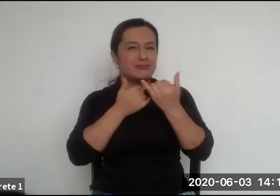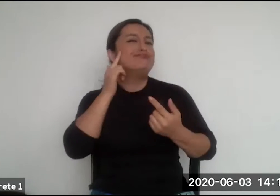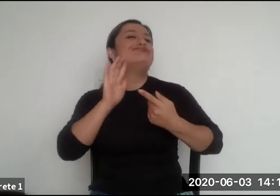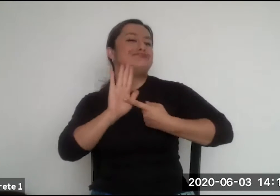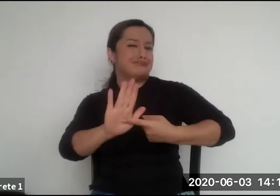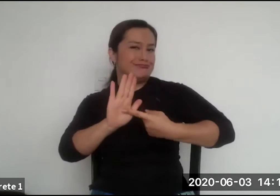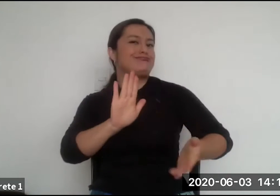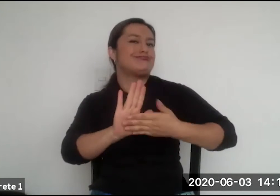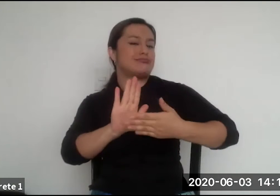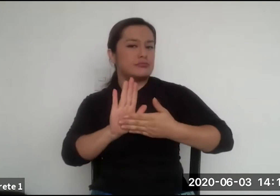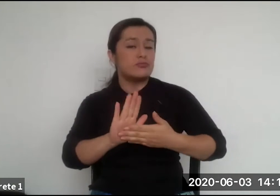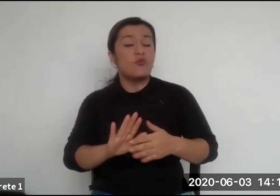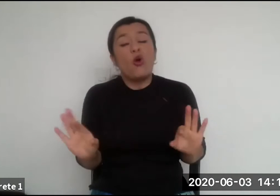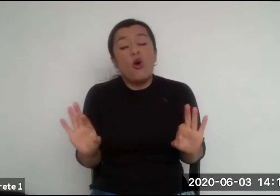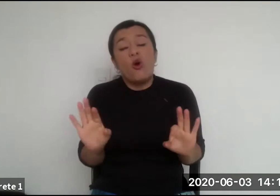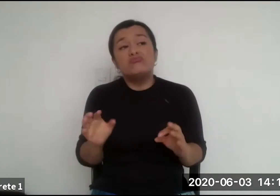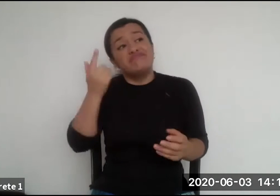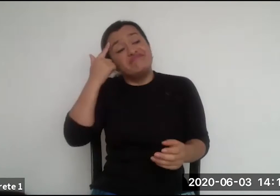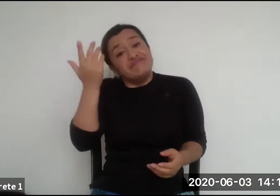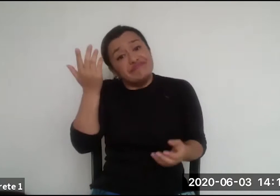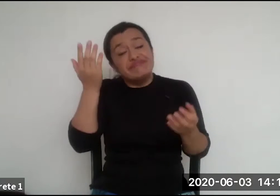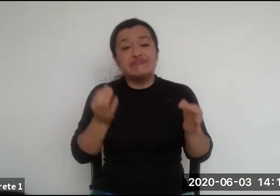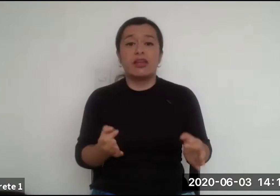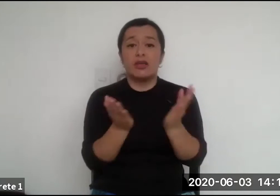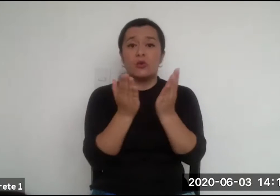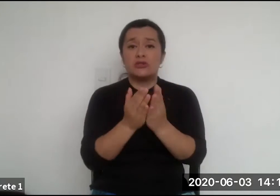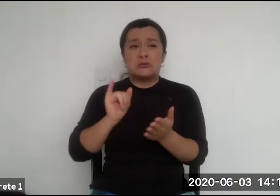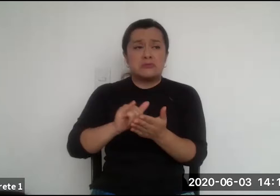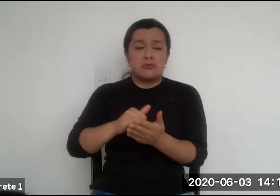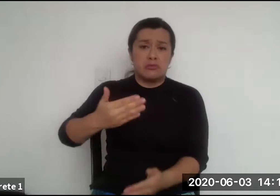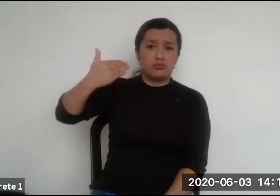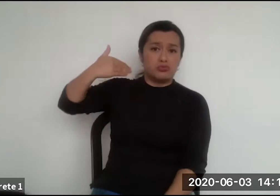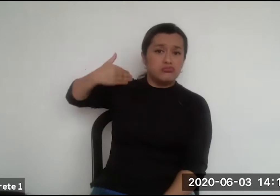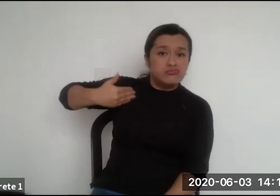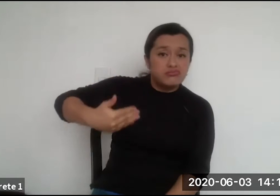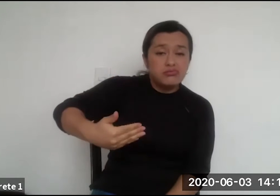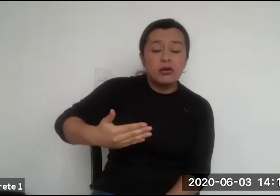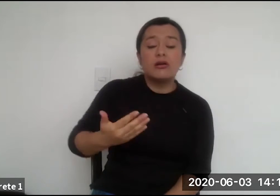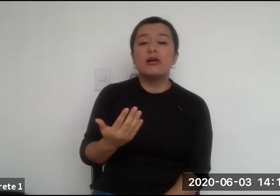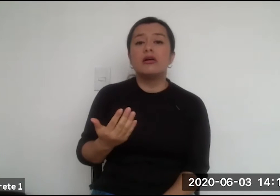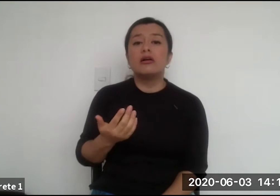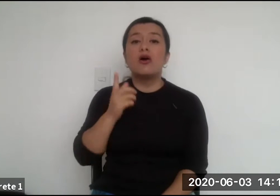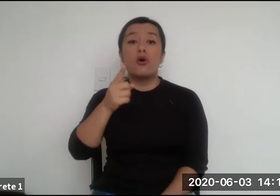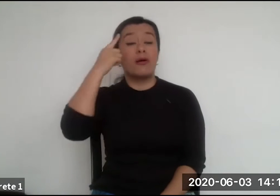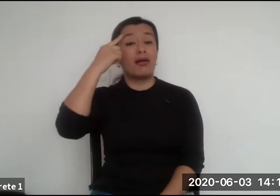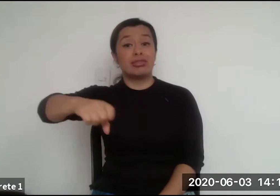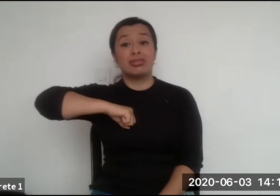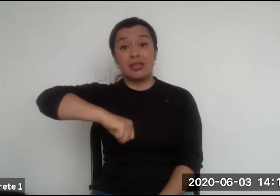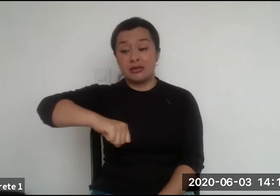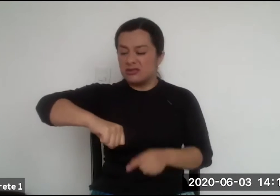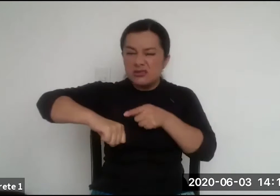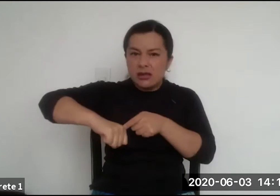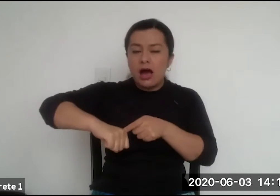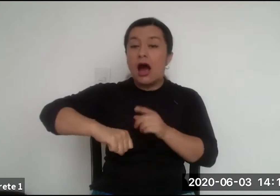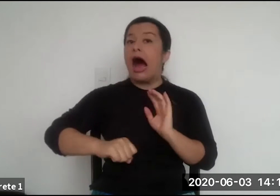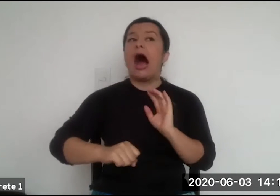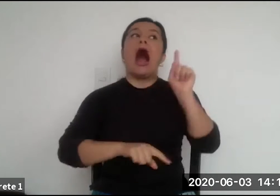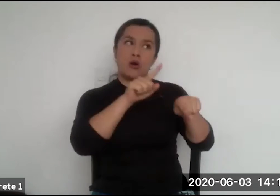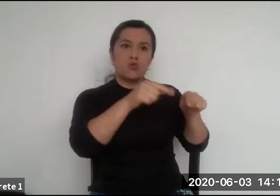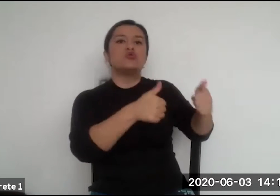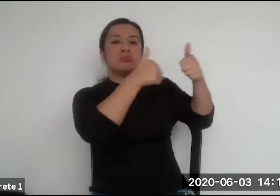pensando en la educación de siempre? ¿Implicará continuar pensando que los derechos son privilegios que solo pueden disfrutar unos